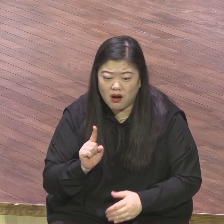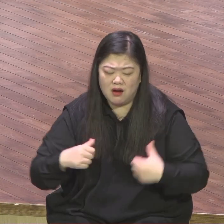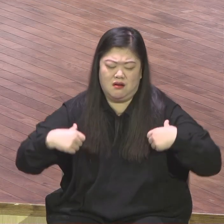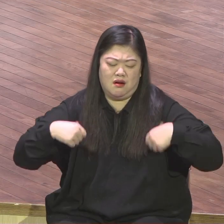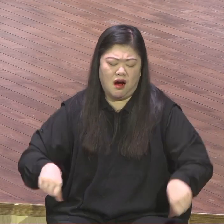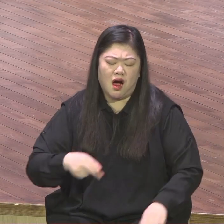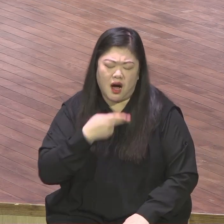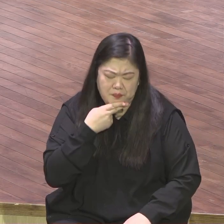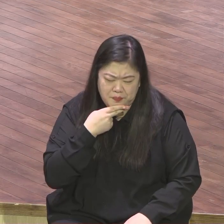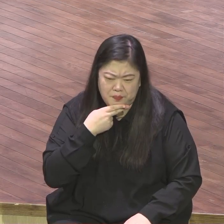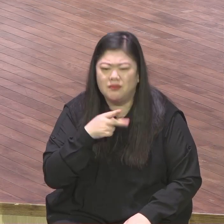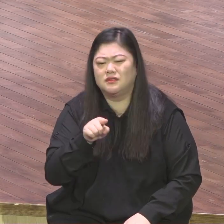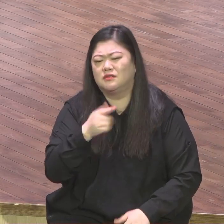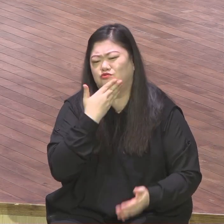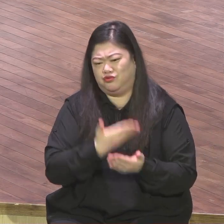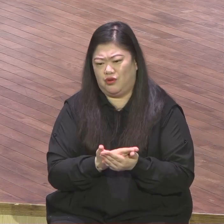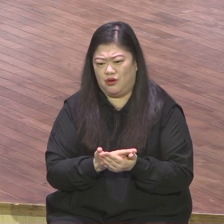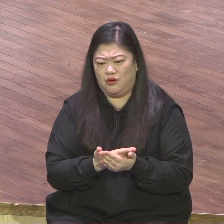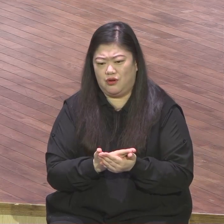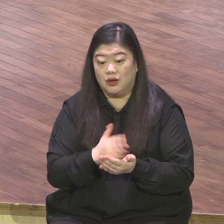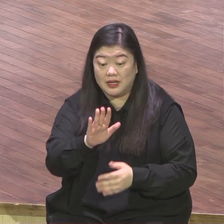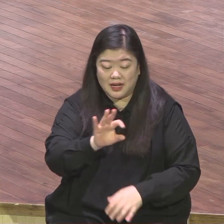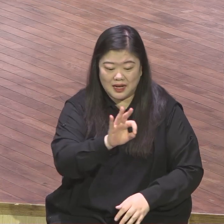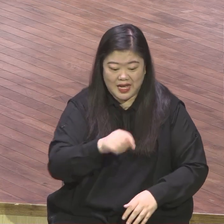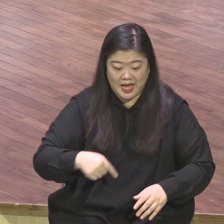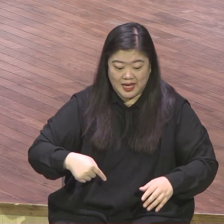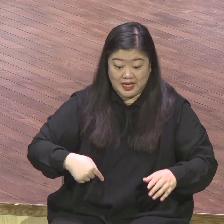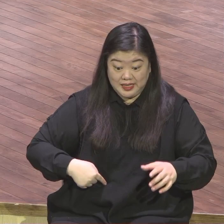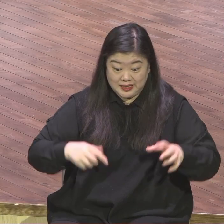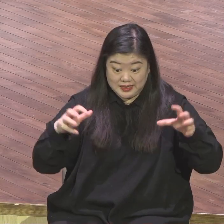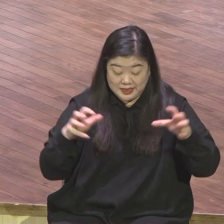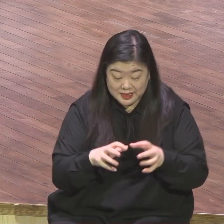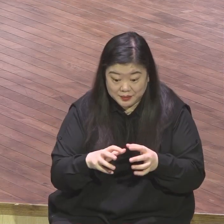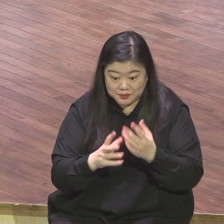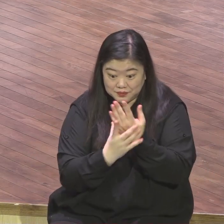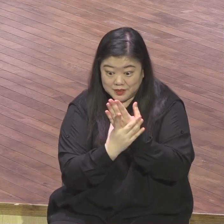일심전심 지속의 다른 표현이지요. 꺾이지 않아요.